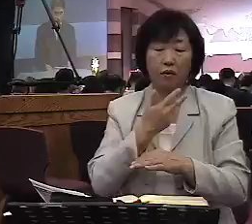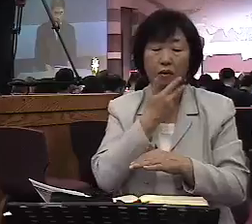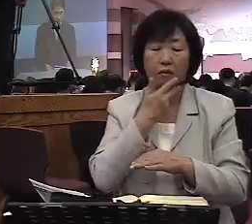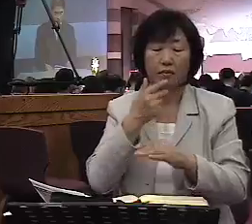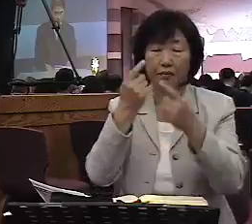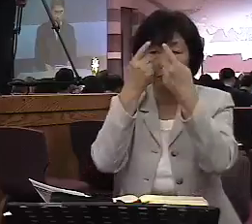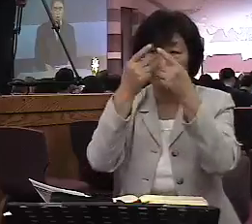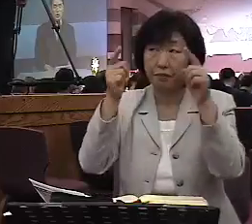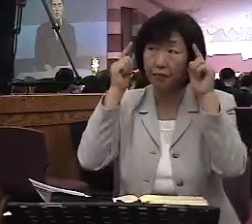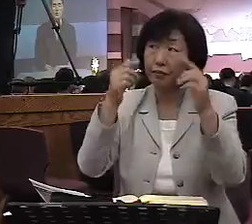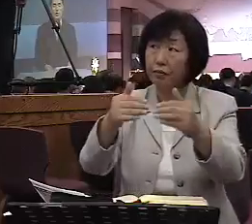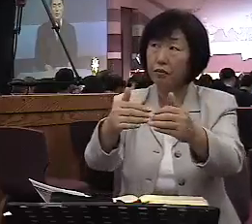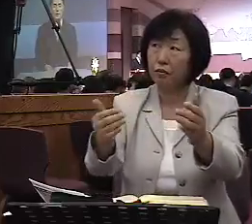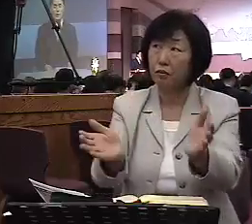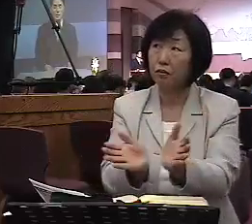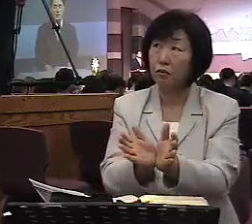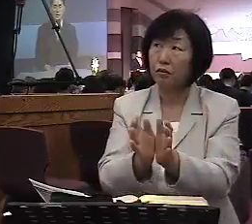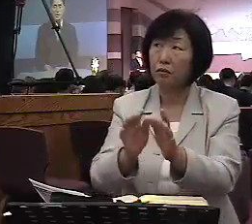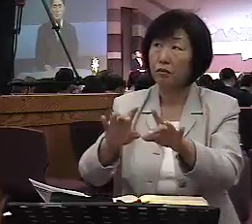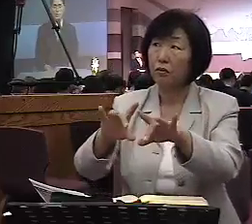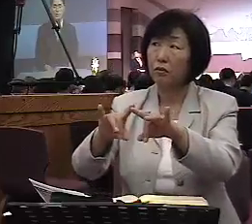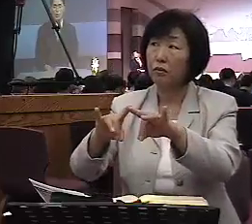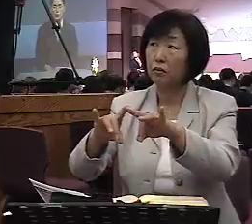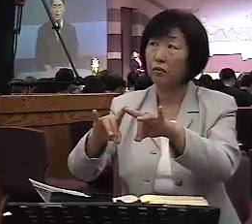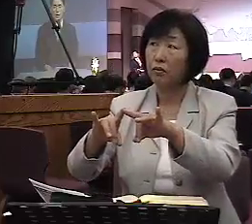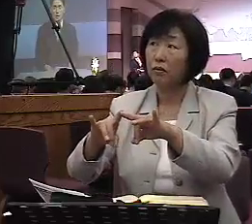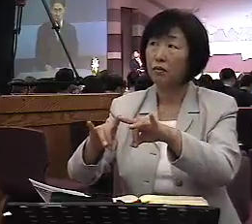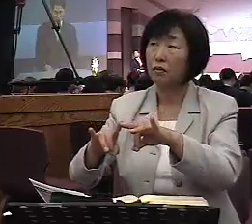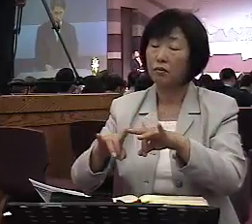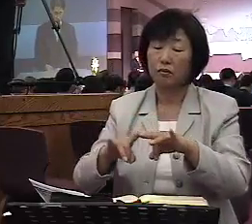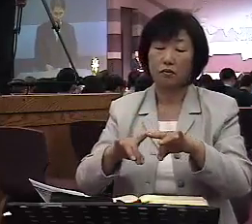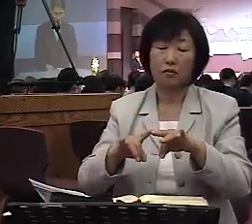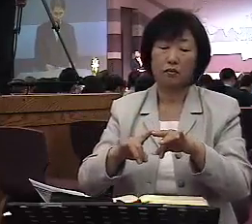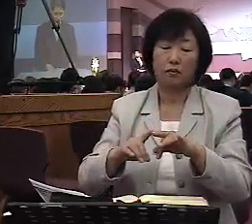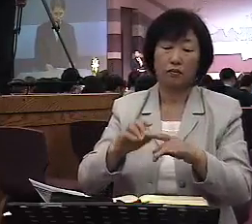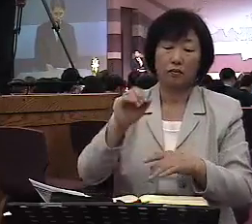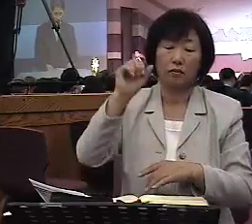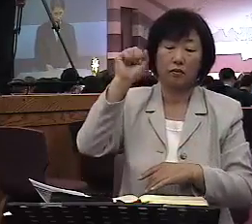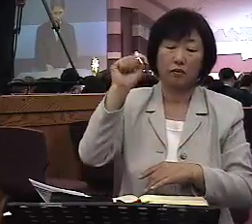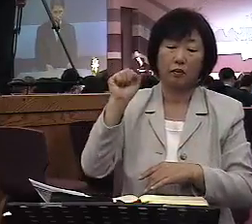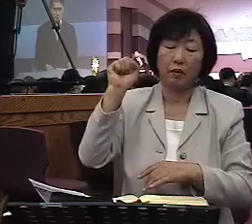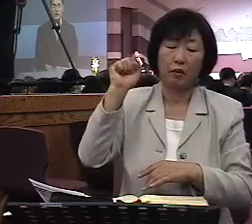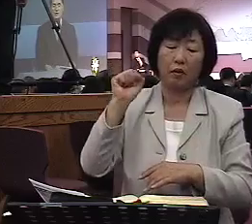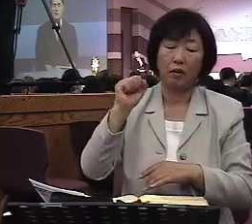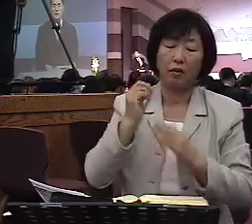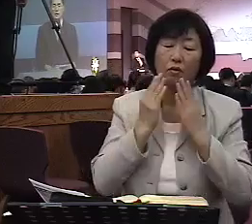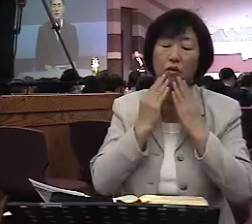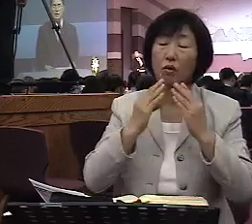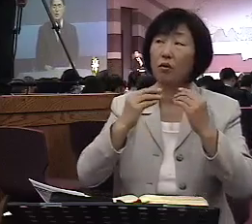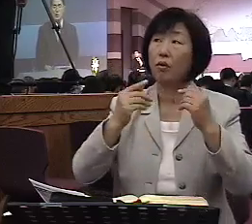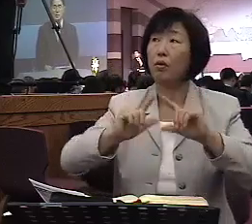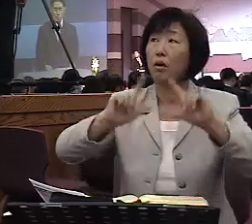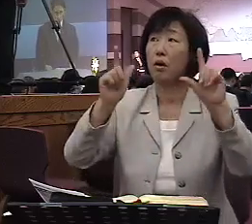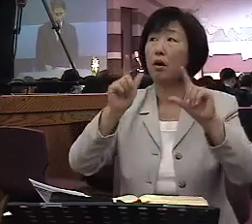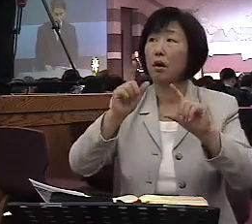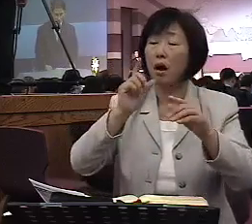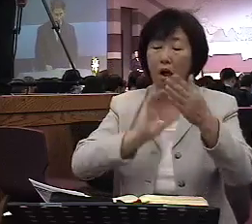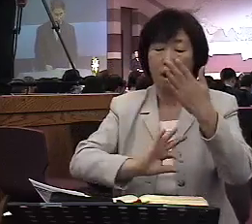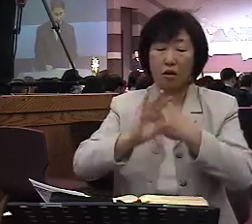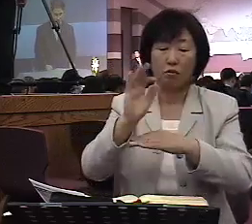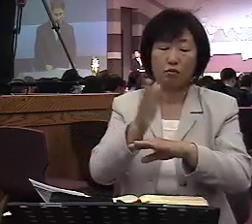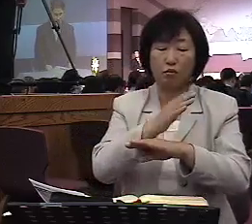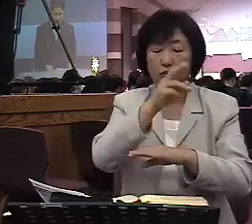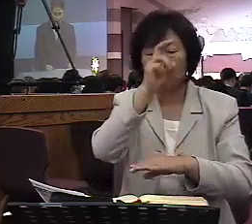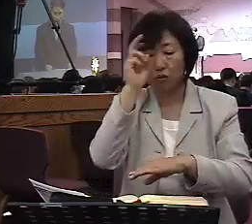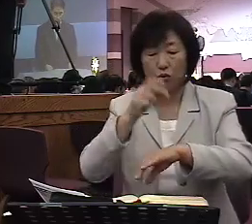위해서 전자폐기물 수거 캠페인 이번 토요일 날 아침부터 오후 5시까지 계속해서